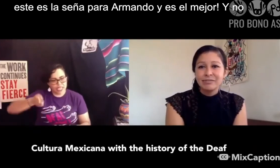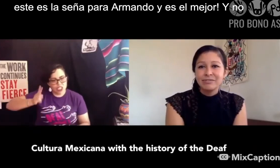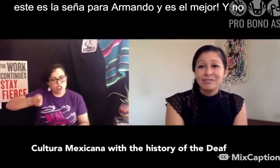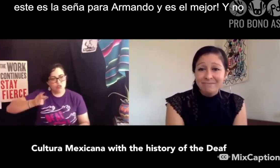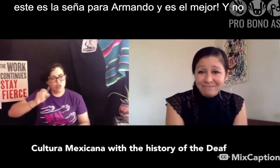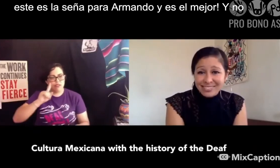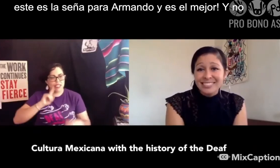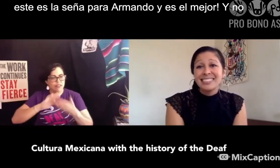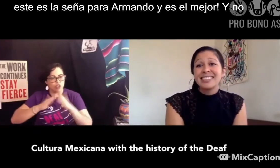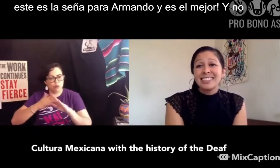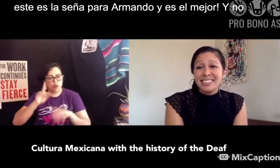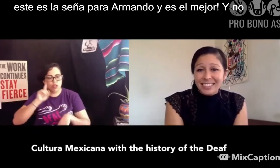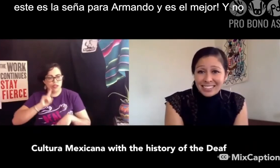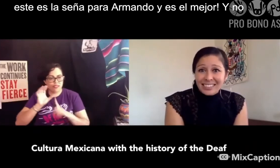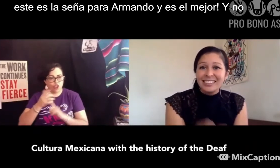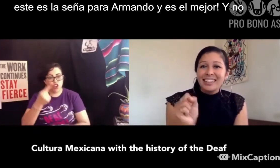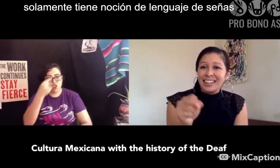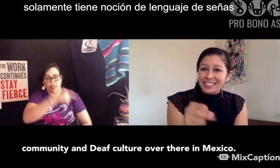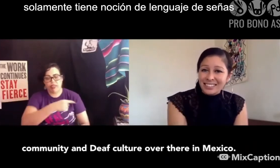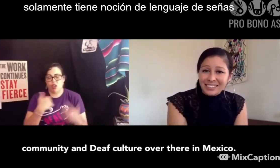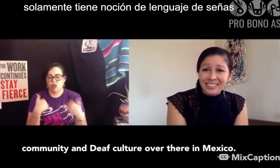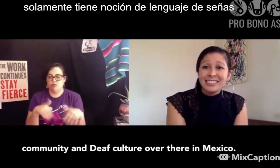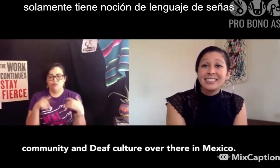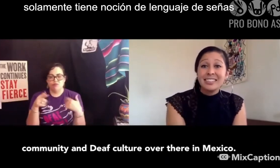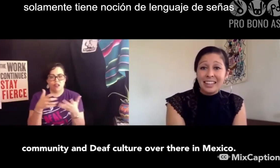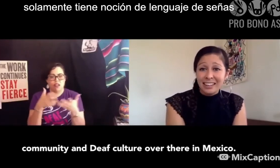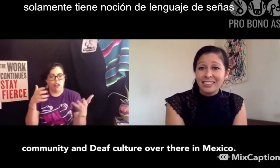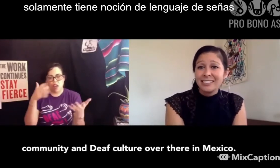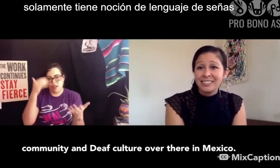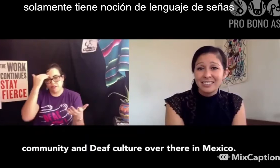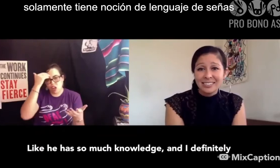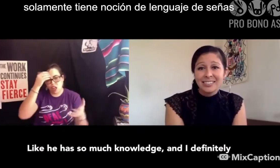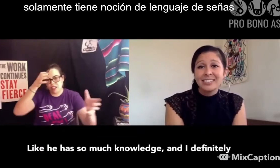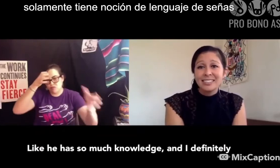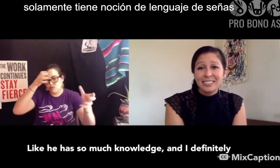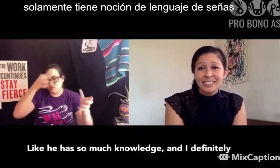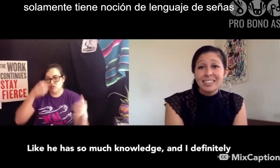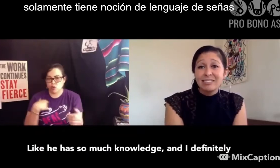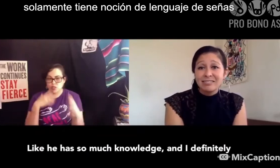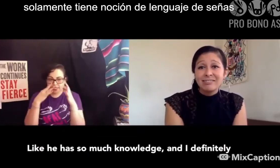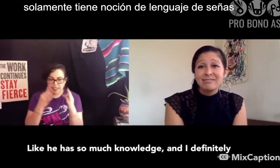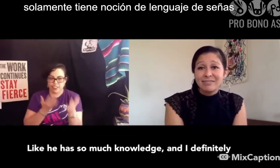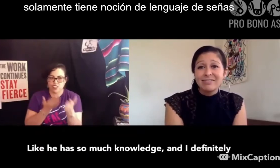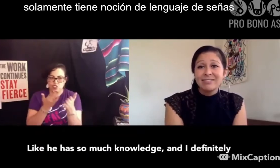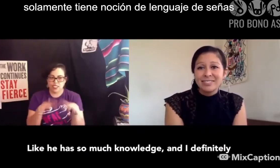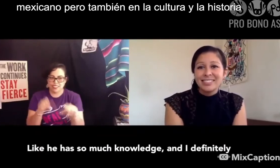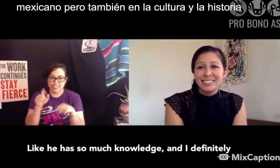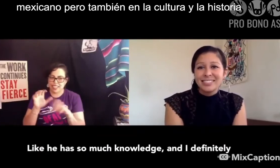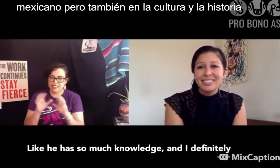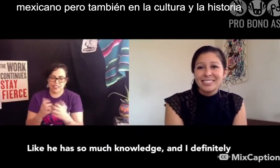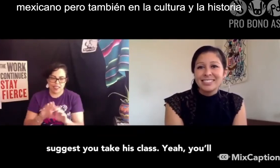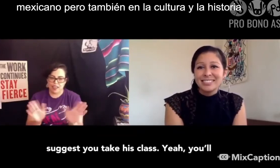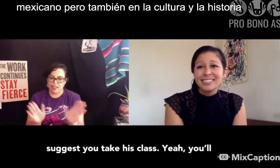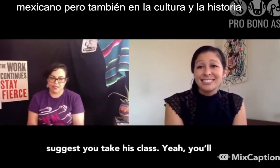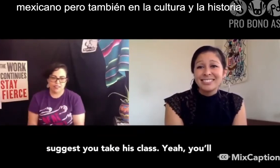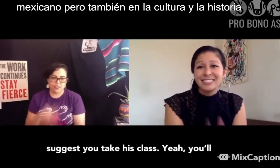para Armando y es el mejor. Y no solamente tiene noción del lenguaje de